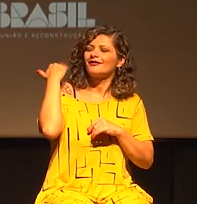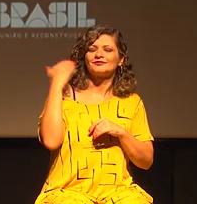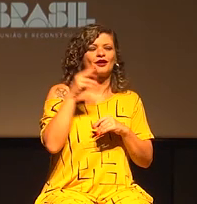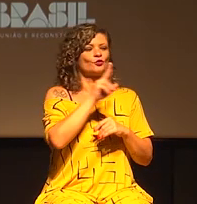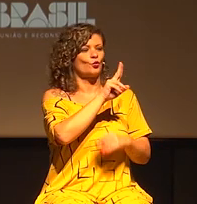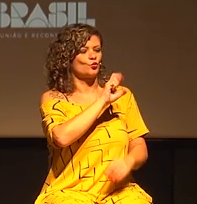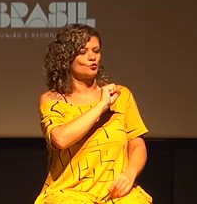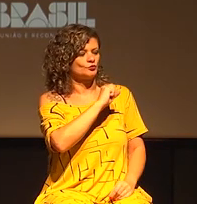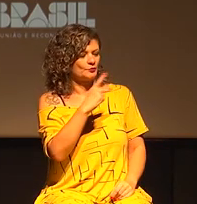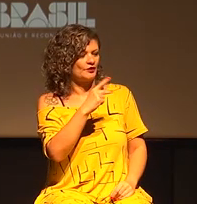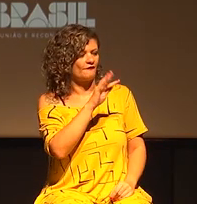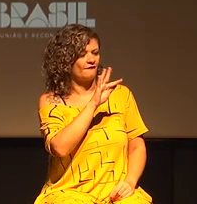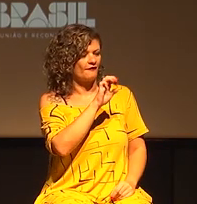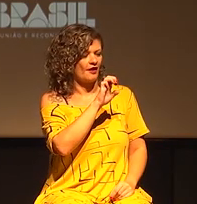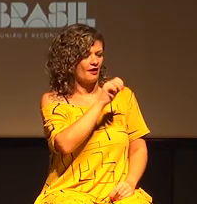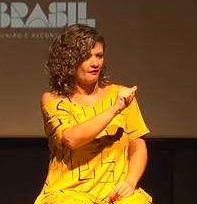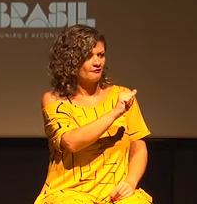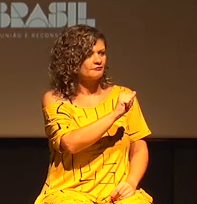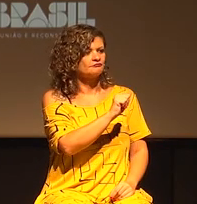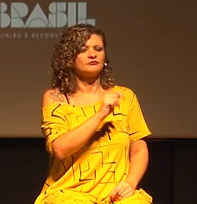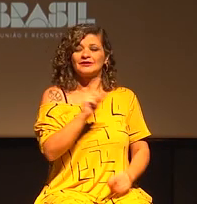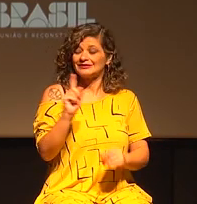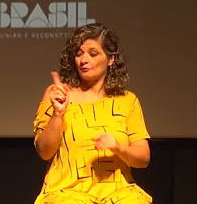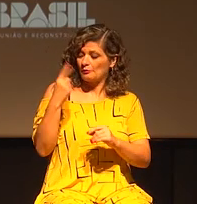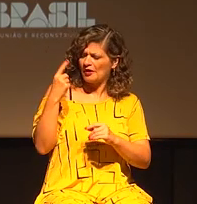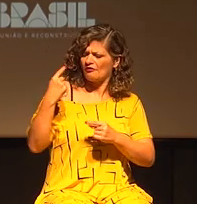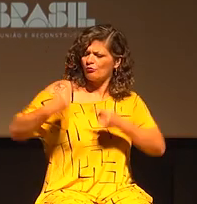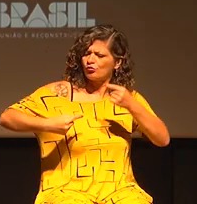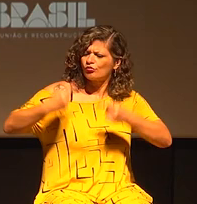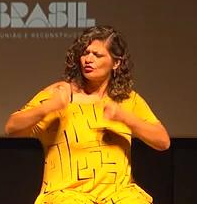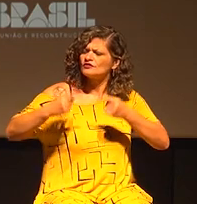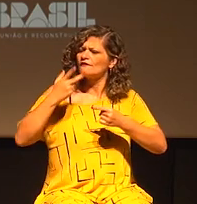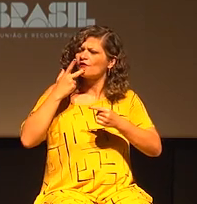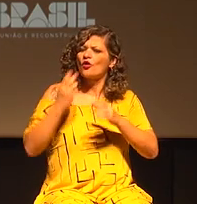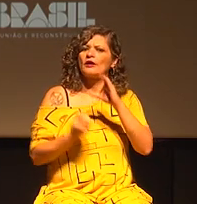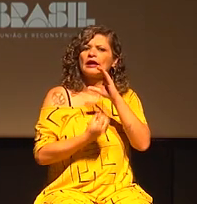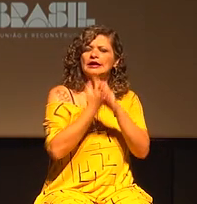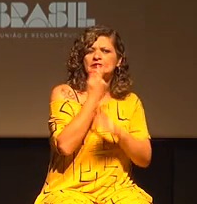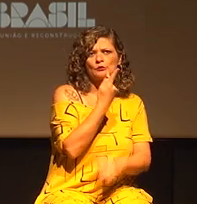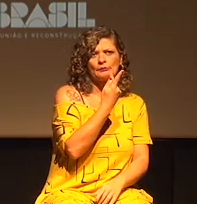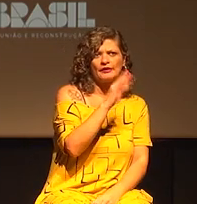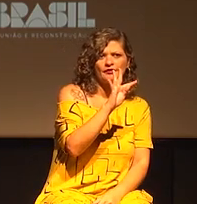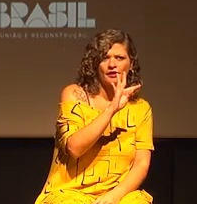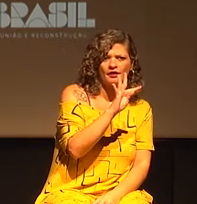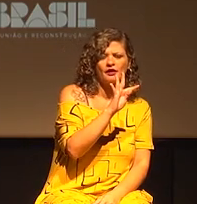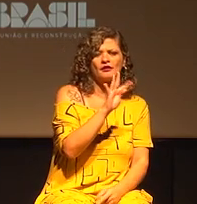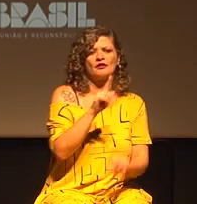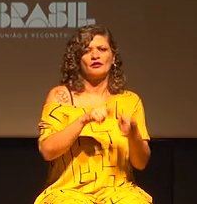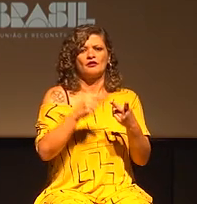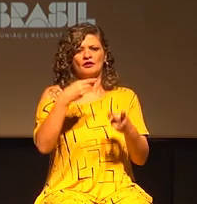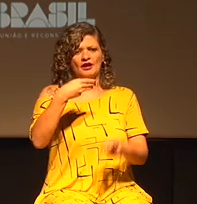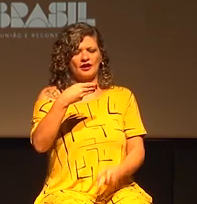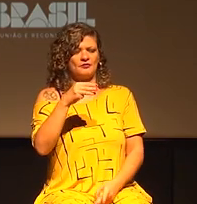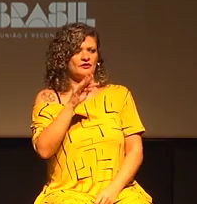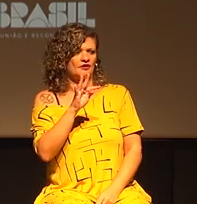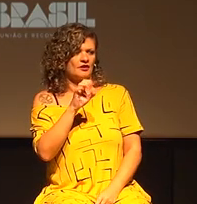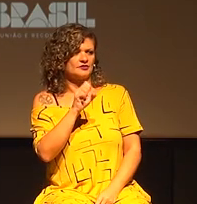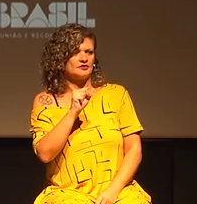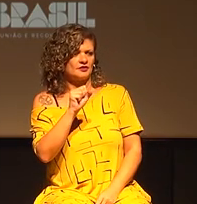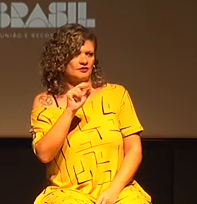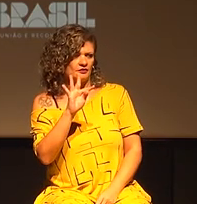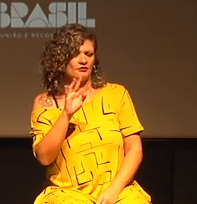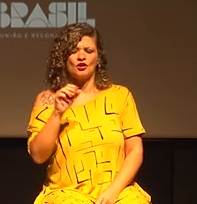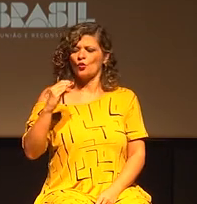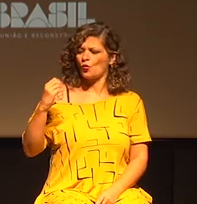eh essa questão assim nesse primeiro ciclo político você fala assim a criação do PT eh do MS quer dizer da Cut e do